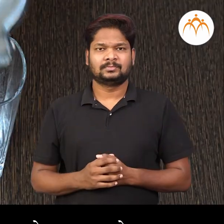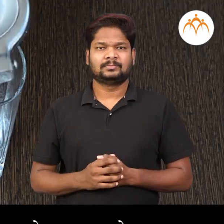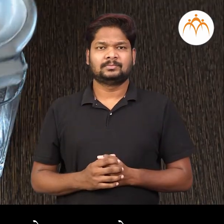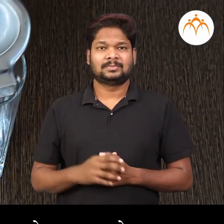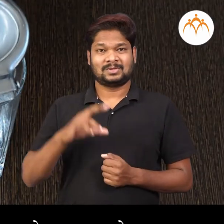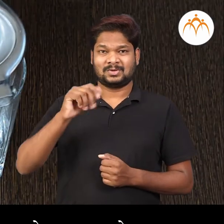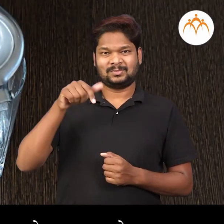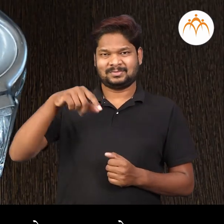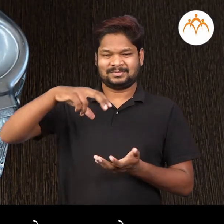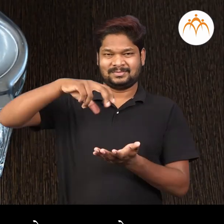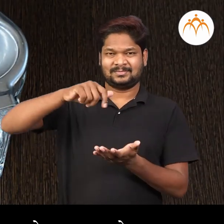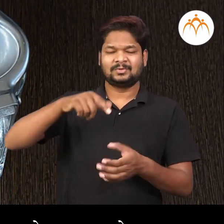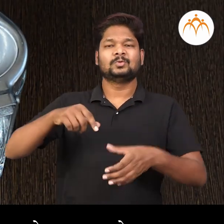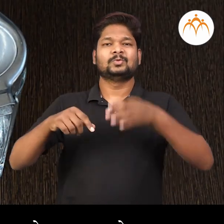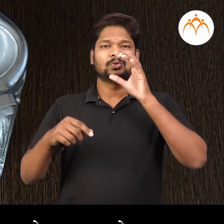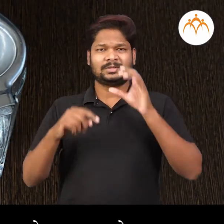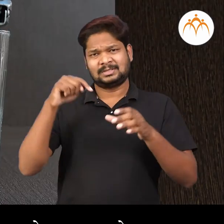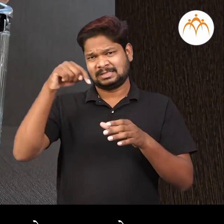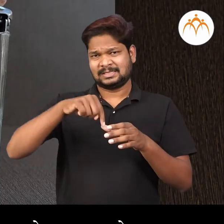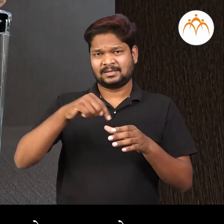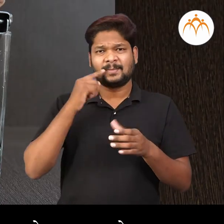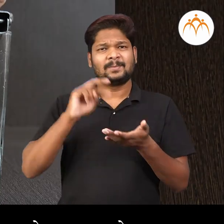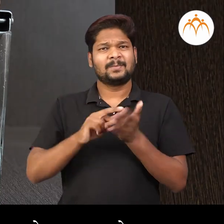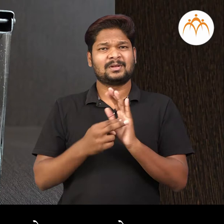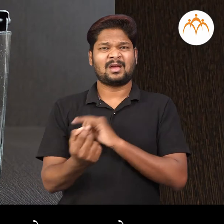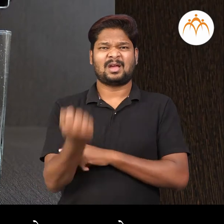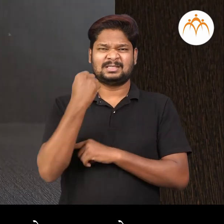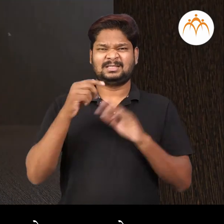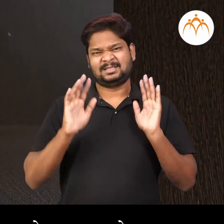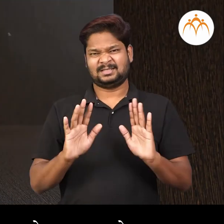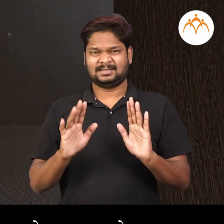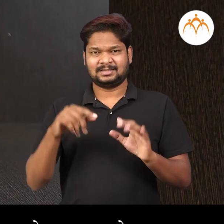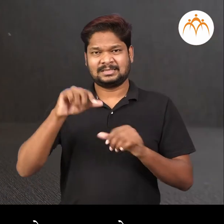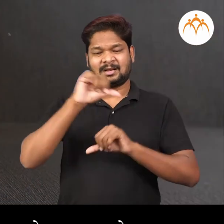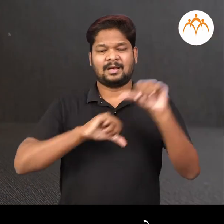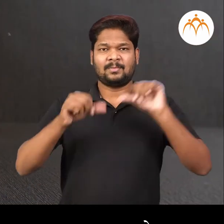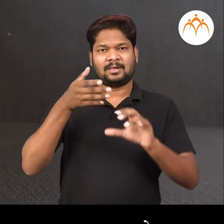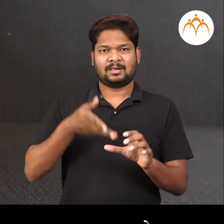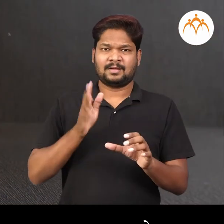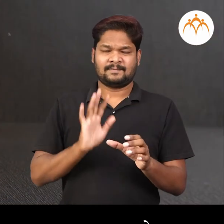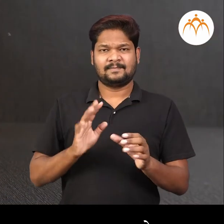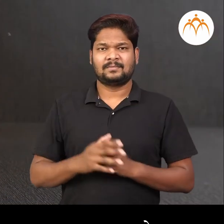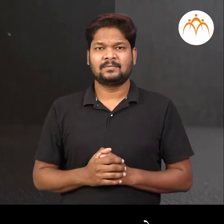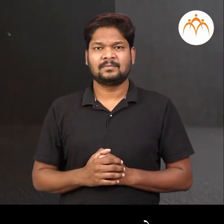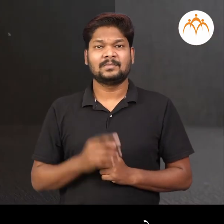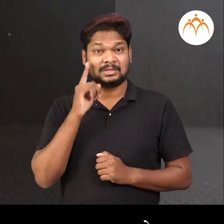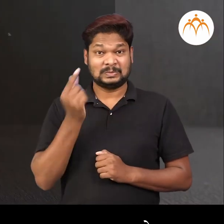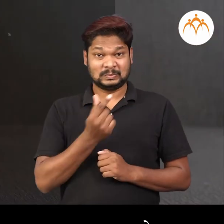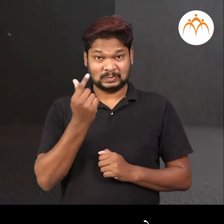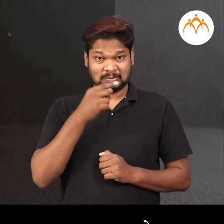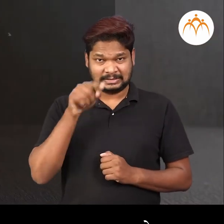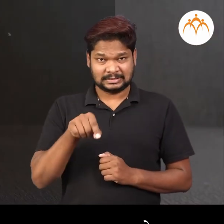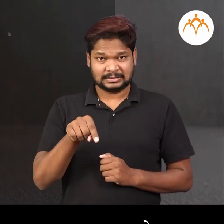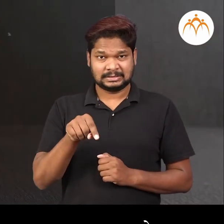लिंबू सरबत यह एक प्रकार से मामला पण त्याचा उपयोग